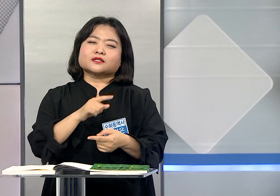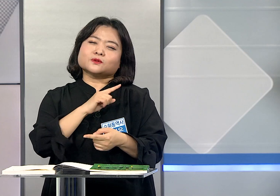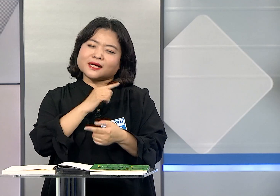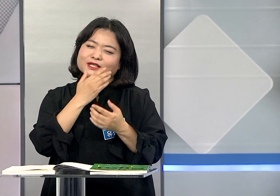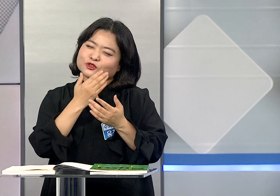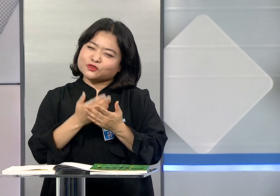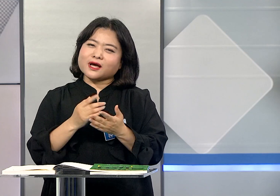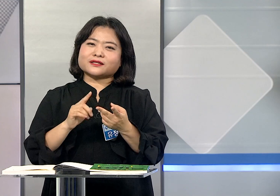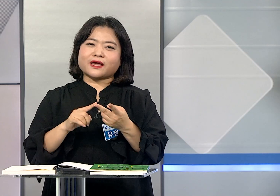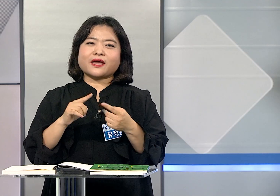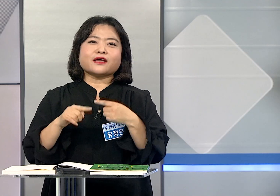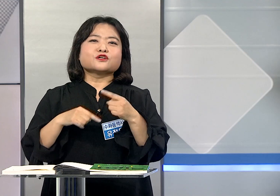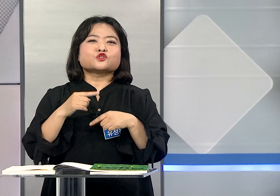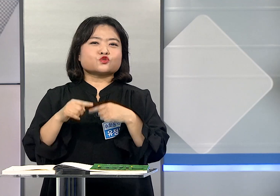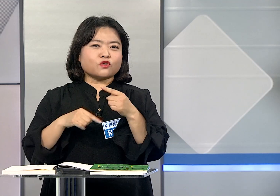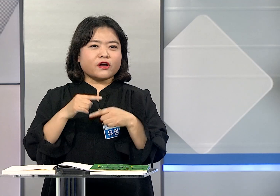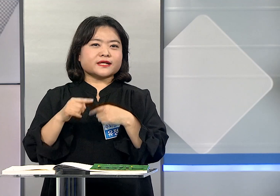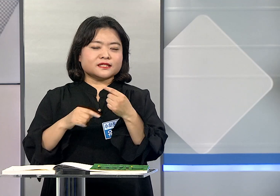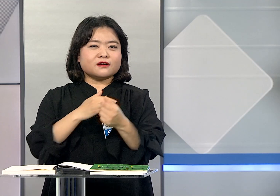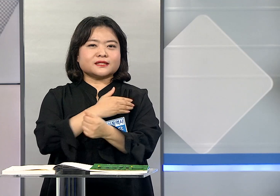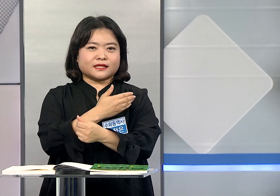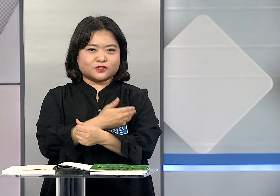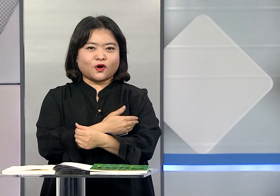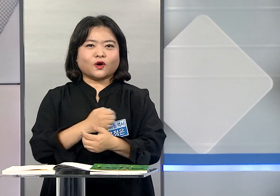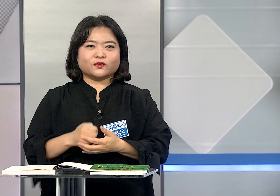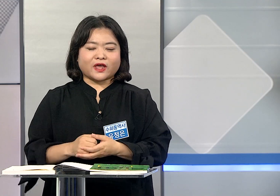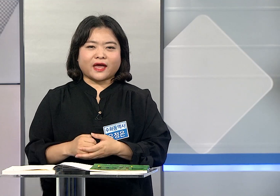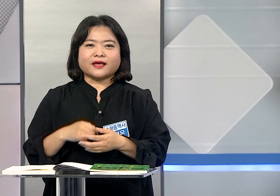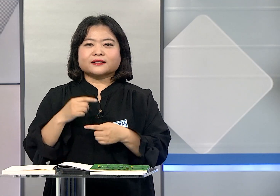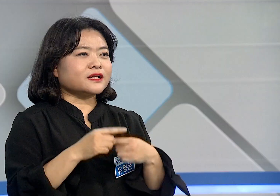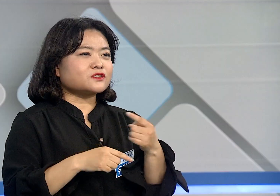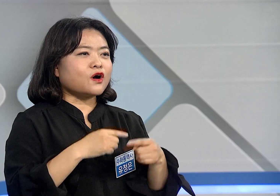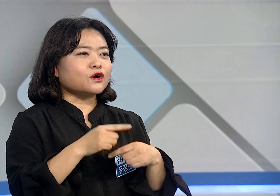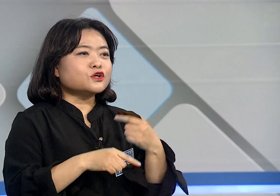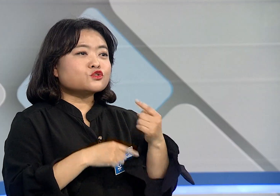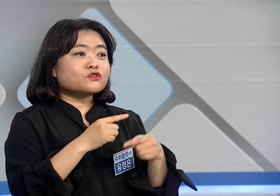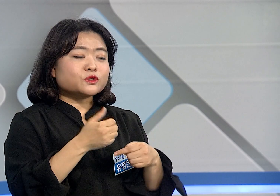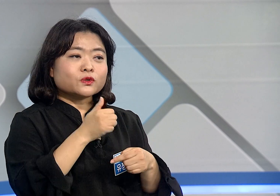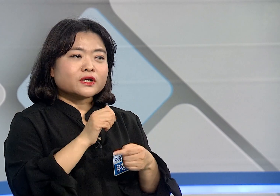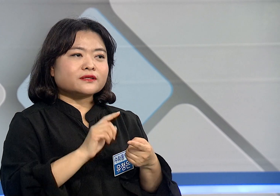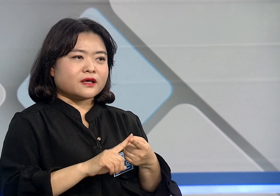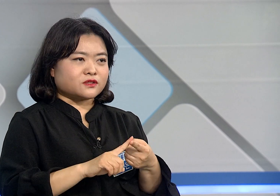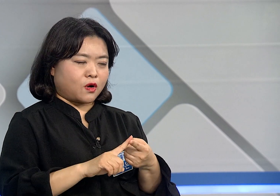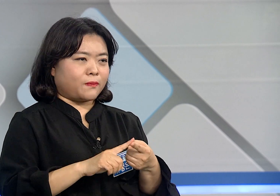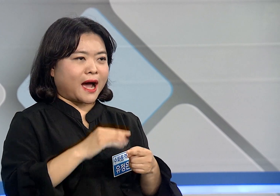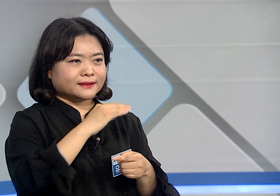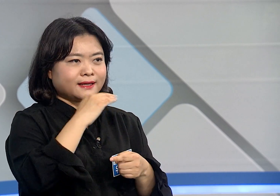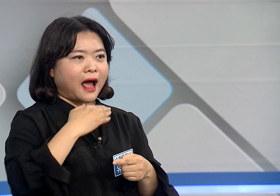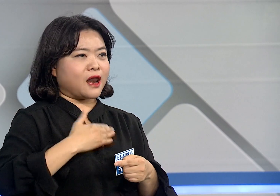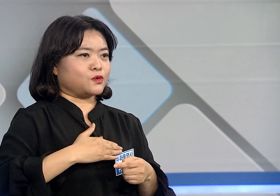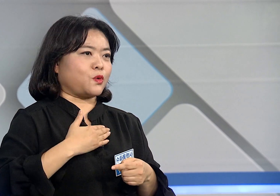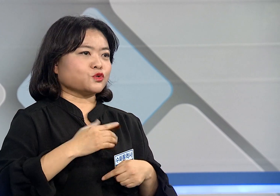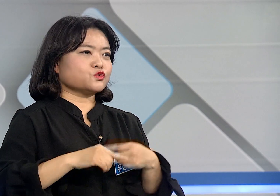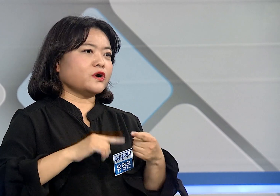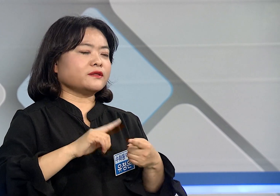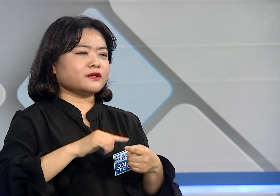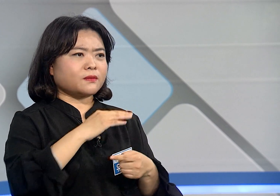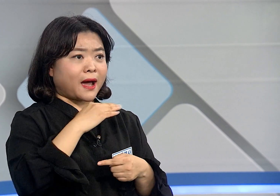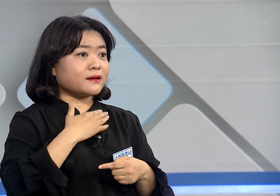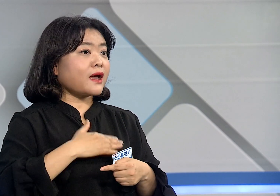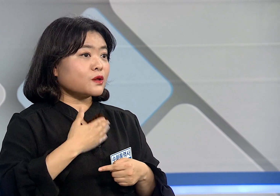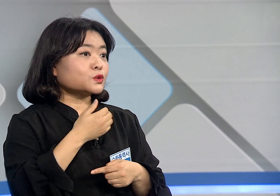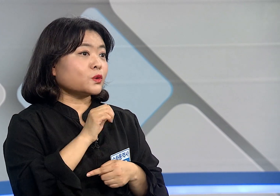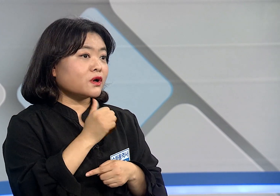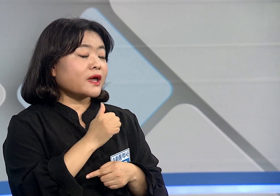60점이고, 그리고 가장 중요한 게 수어의 실력이겠죠. 네. 그래서 수화통역에 대해서 바르게 알고, 수어에